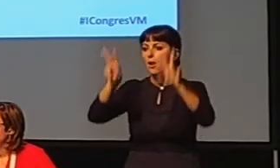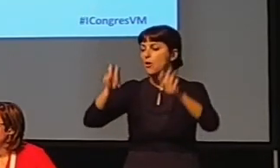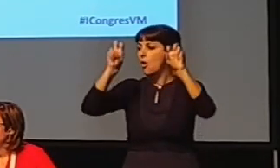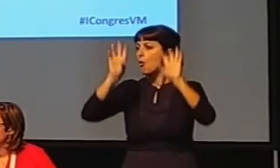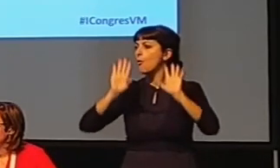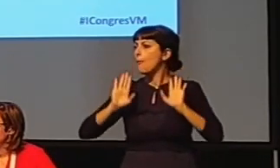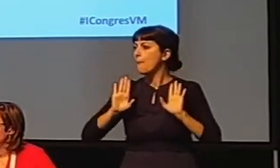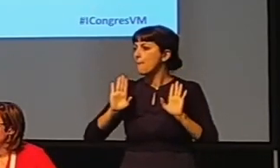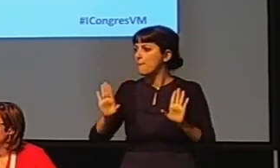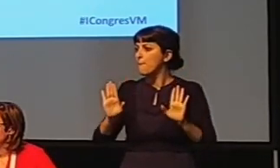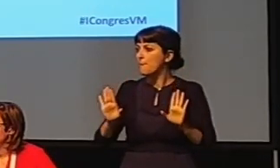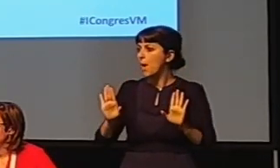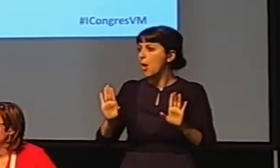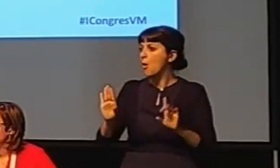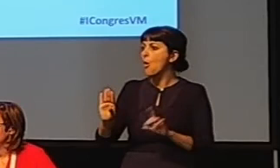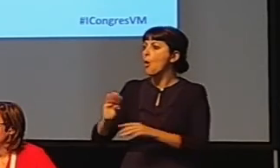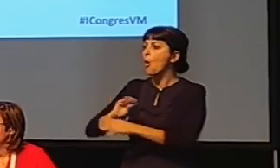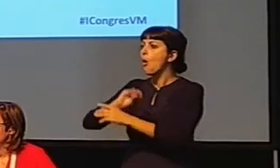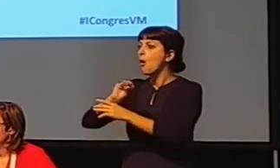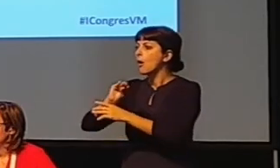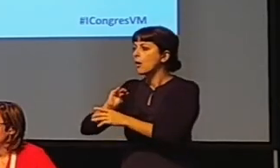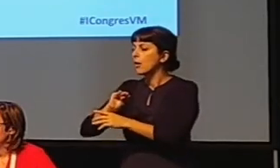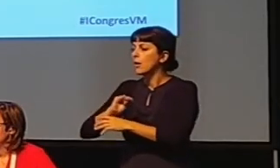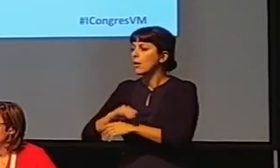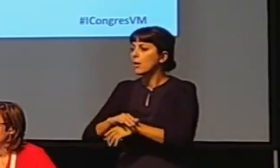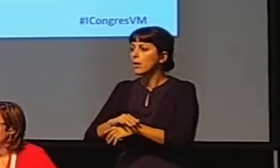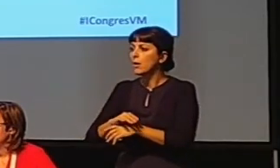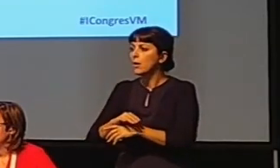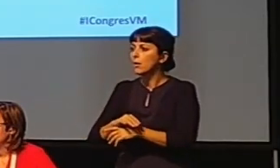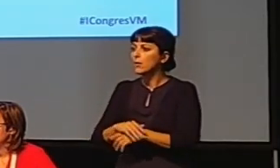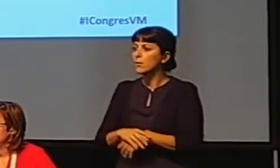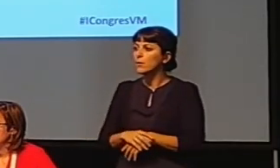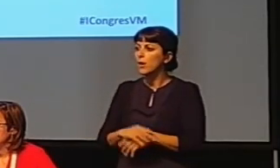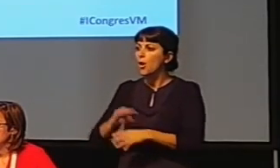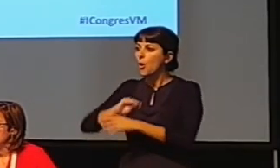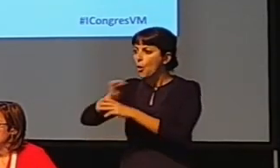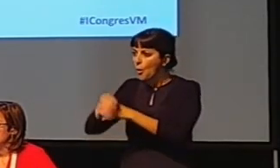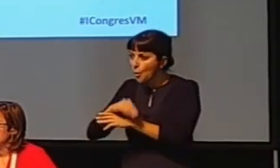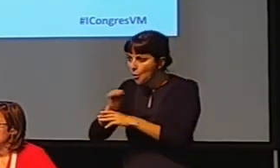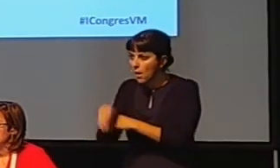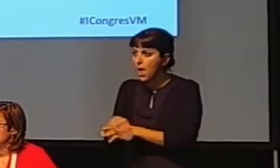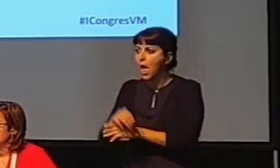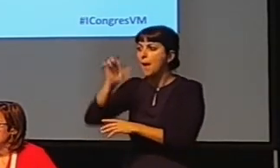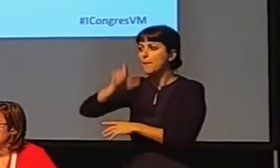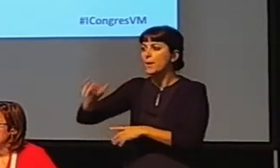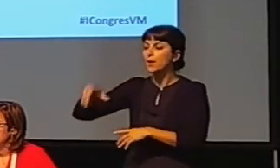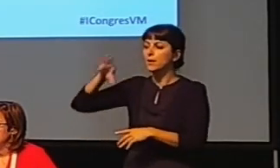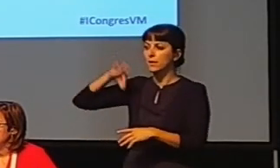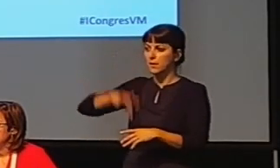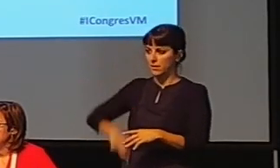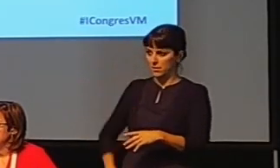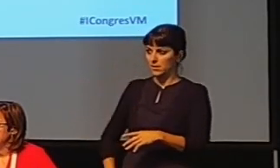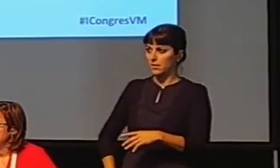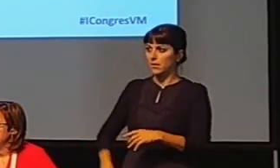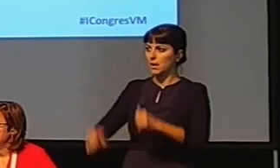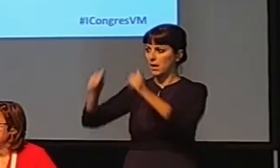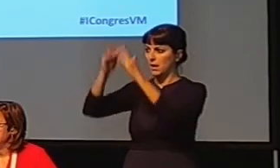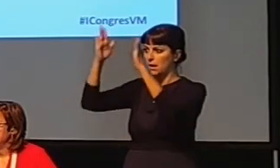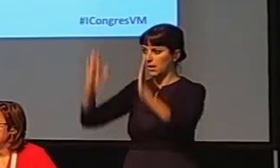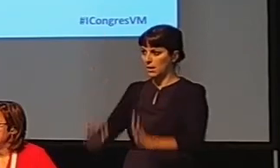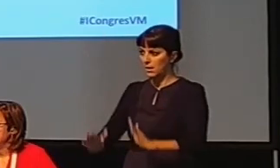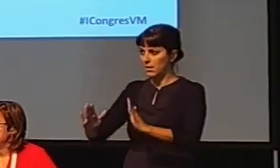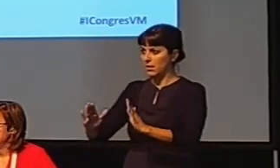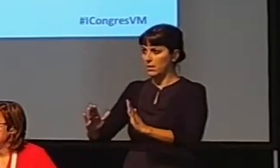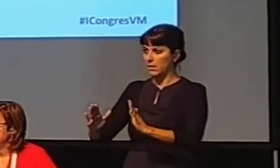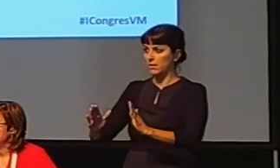no comptem amb la cura de les professionals que acompanyen, la violència que com a institució exercim